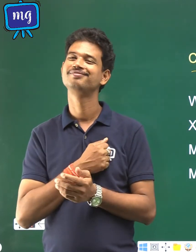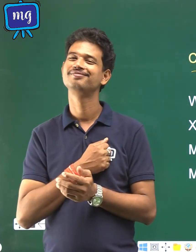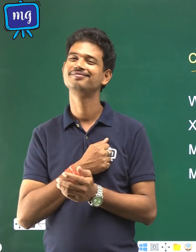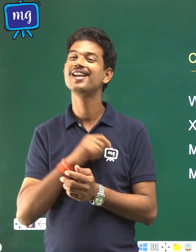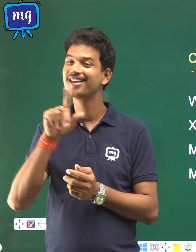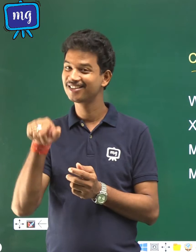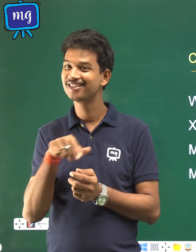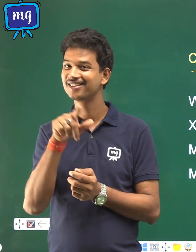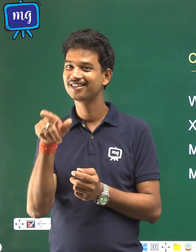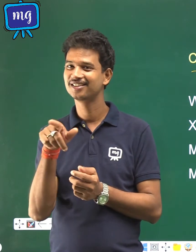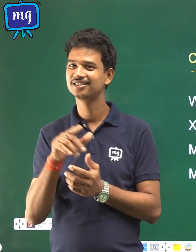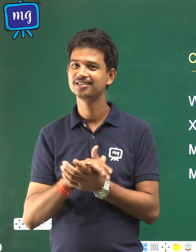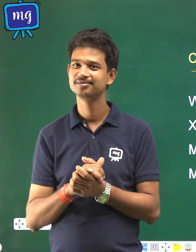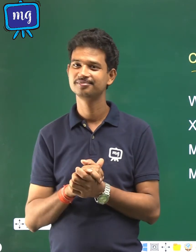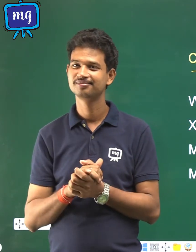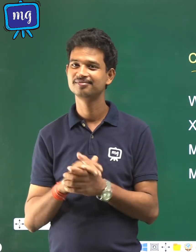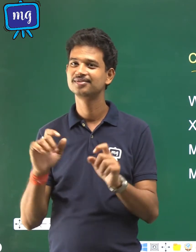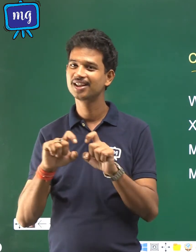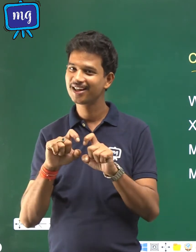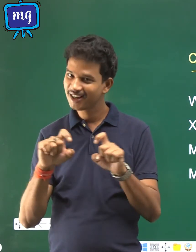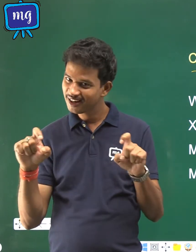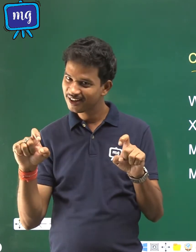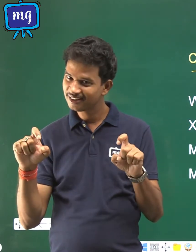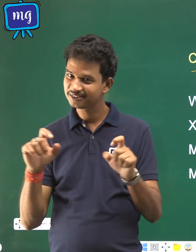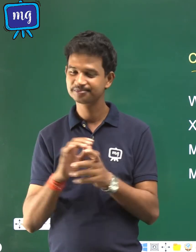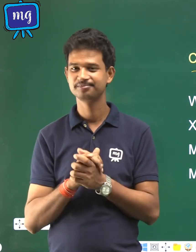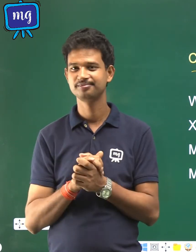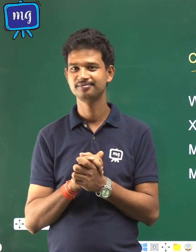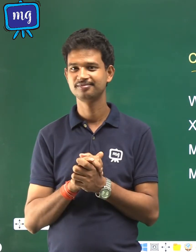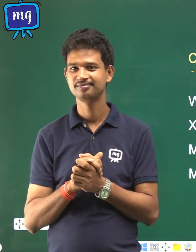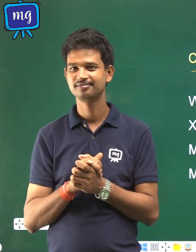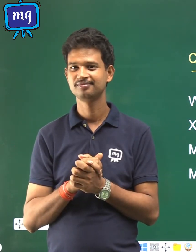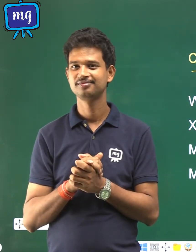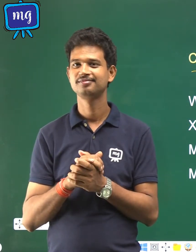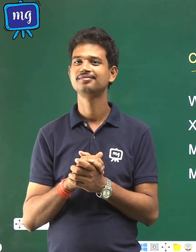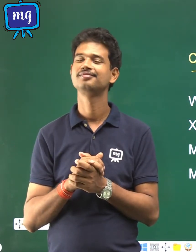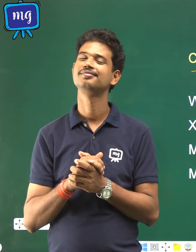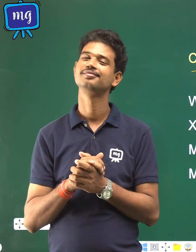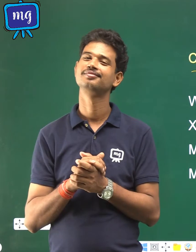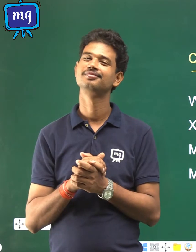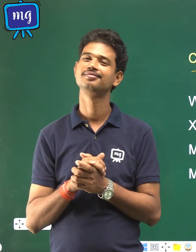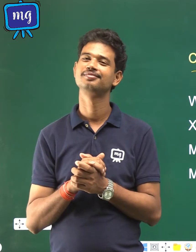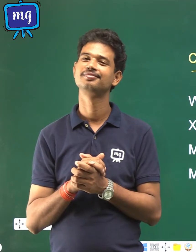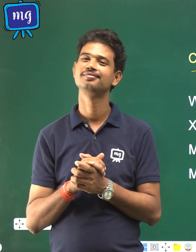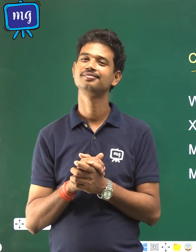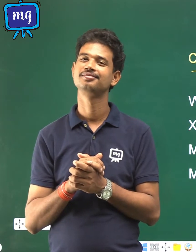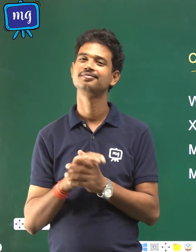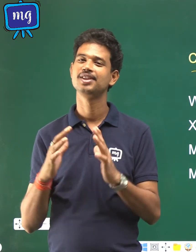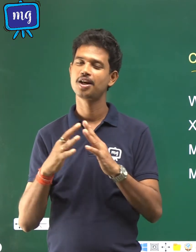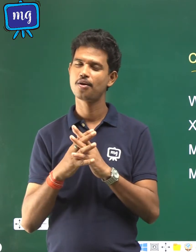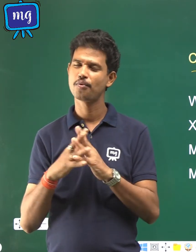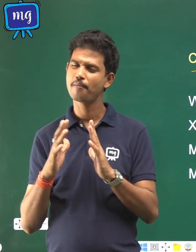सर्कल करेंगे। क्लियर? तो करते हैं। कैपिटल W को